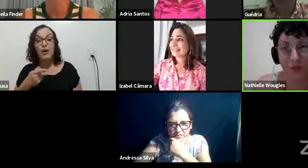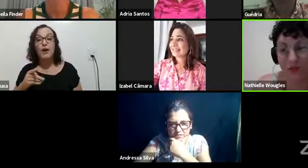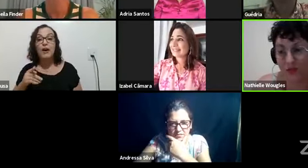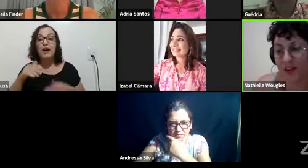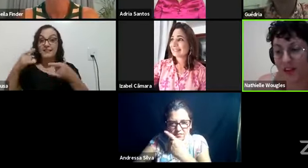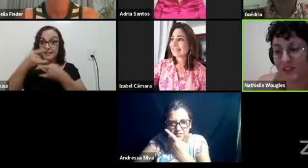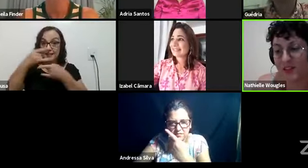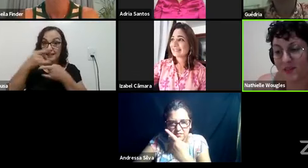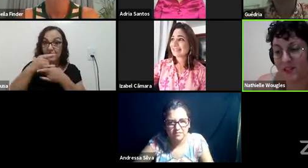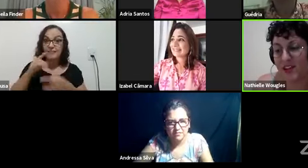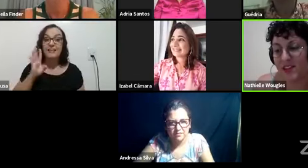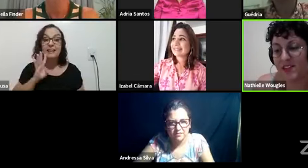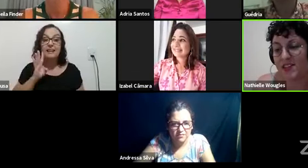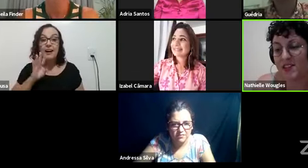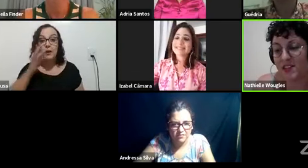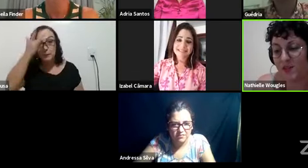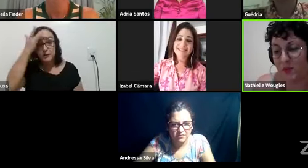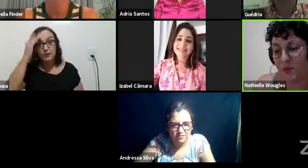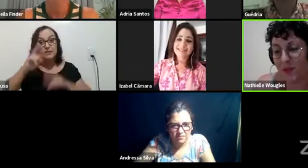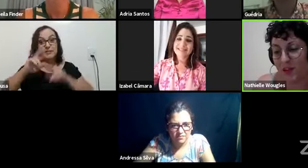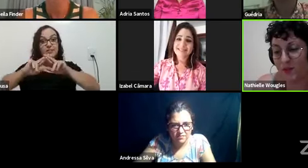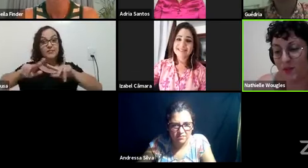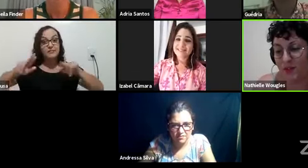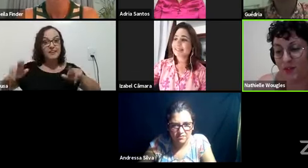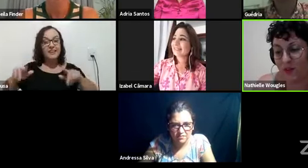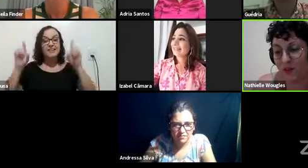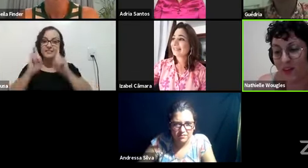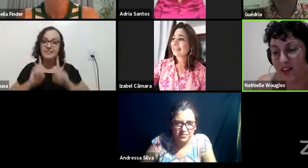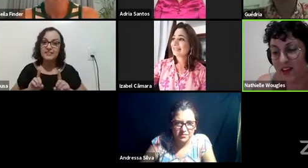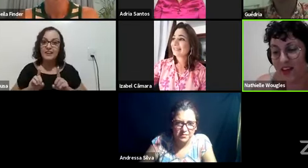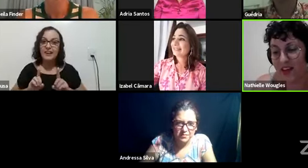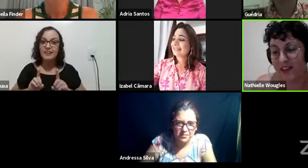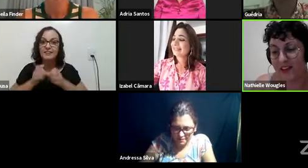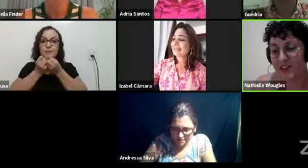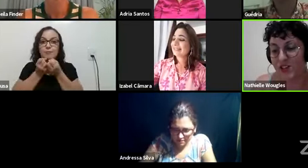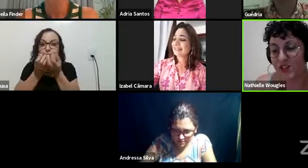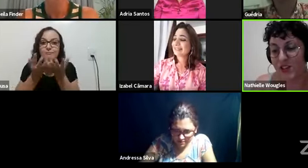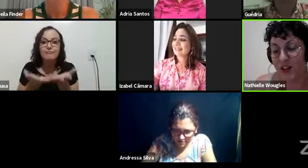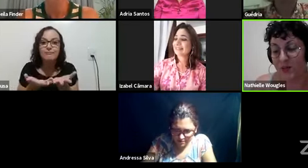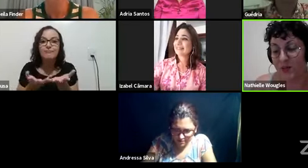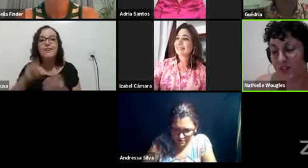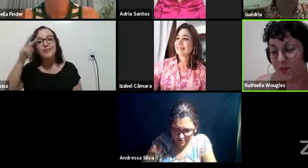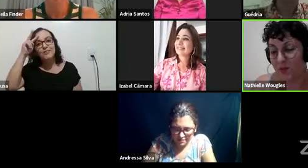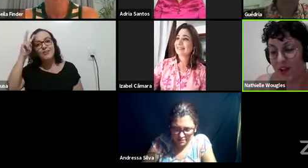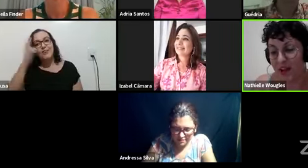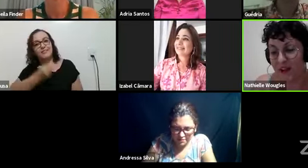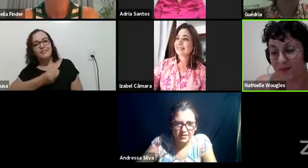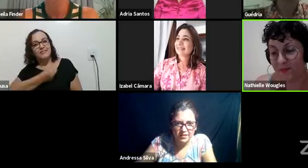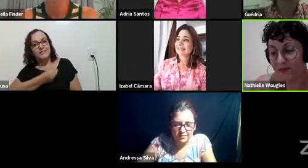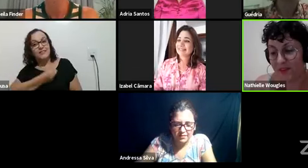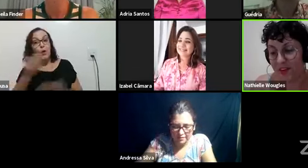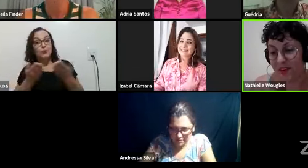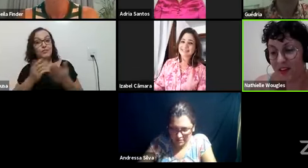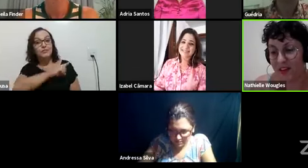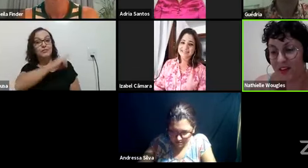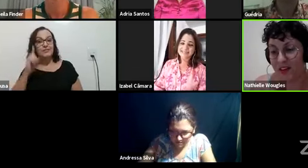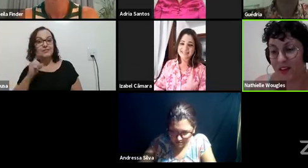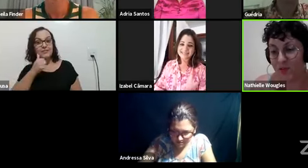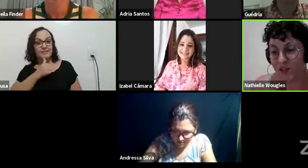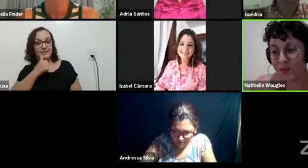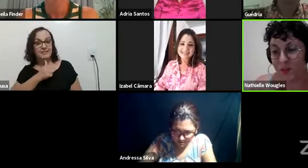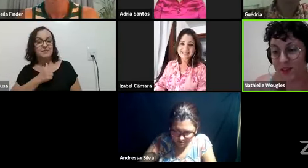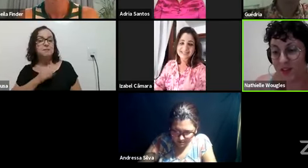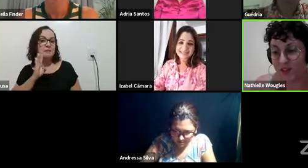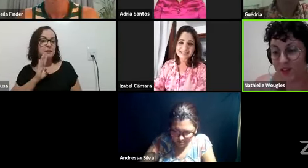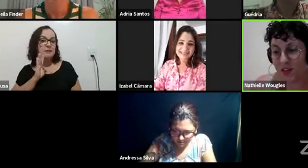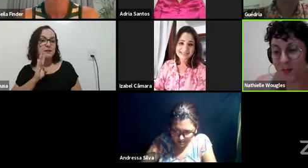diferentes, né, com diferentes deficiências, trazendo depoimentos, suas histórias, nesse dia que é o Dia da Mulher, que é um